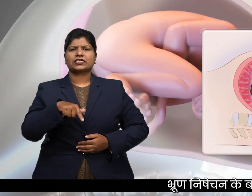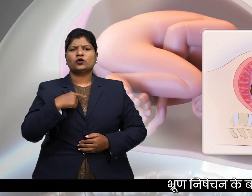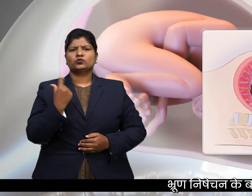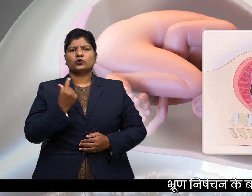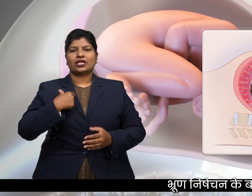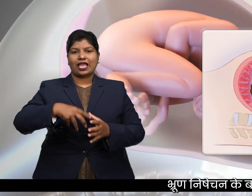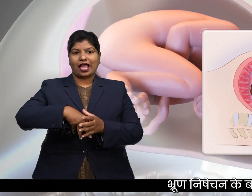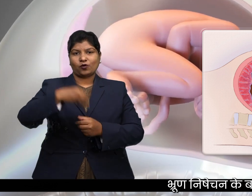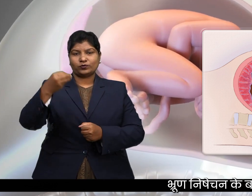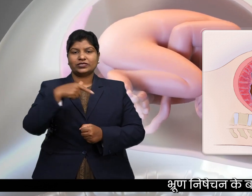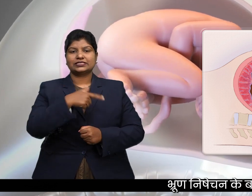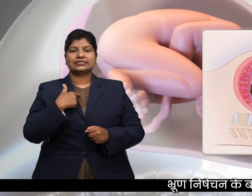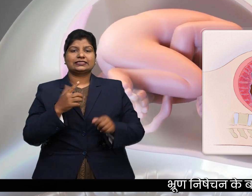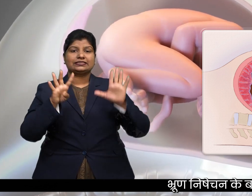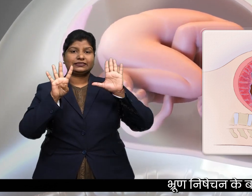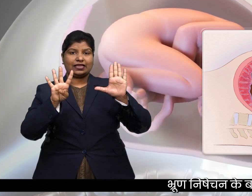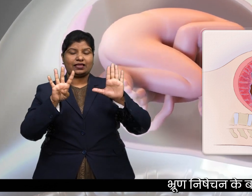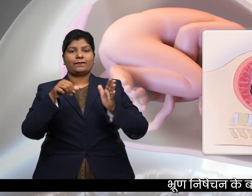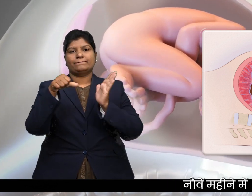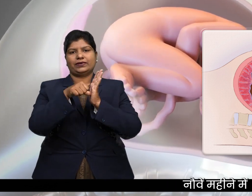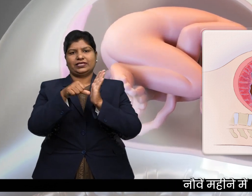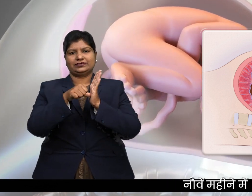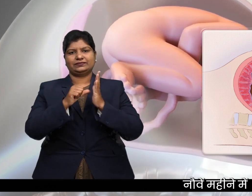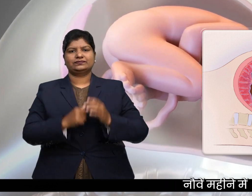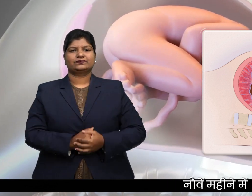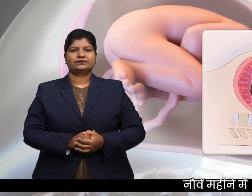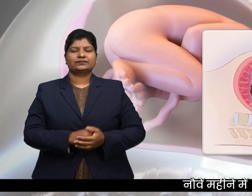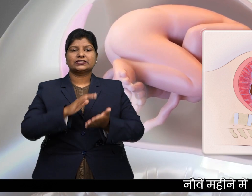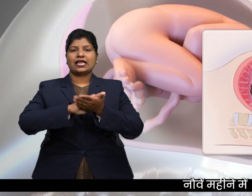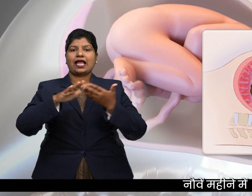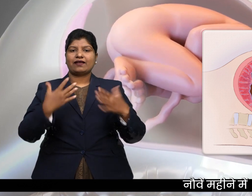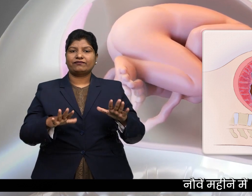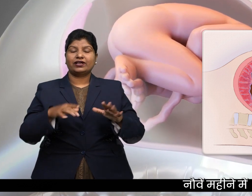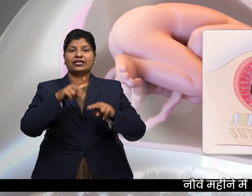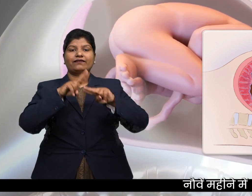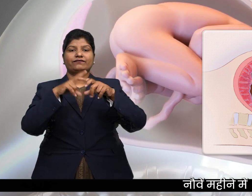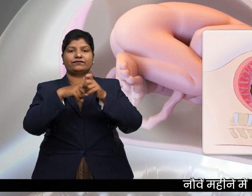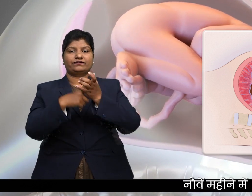भ्रूण निषेचन के बाद 9वें महीने में